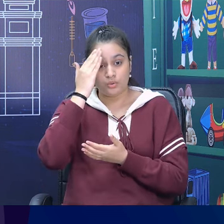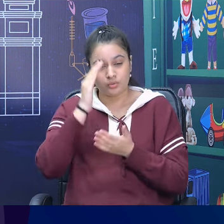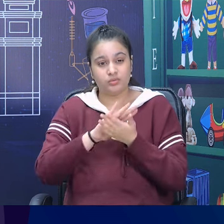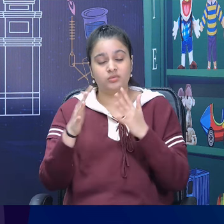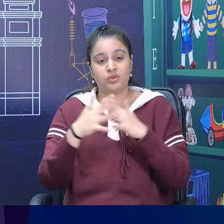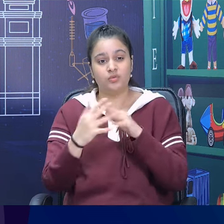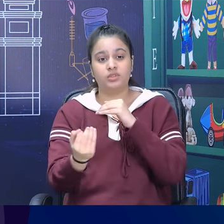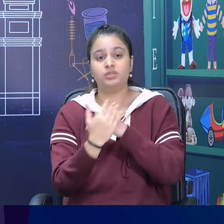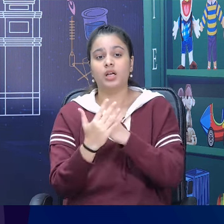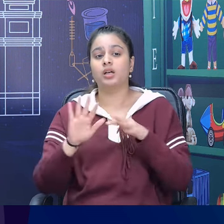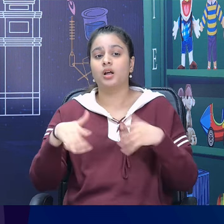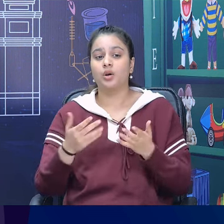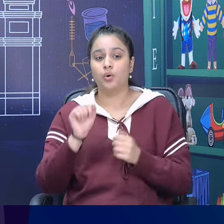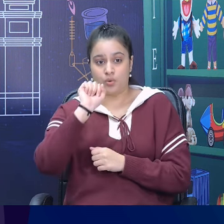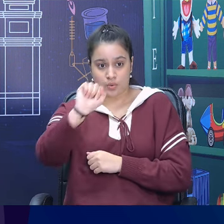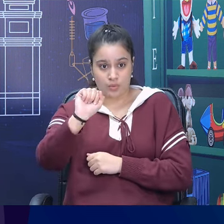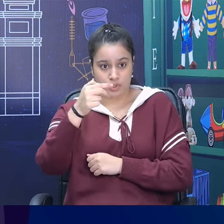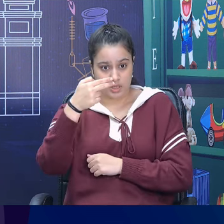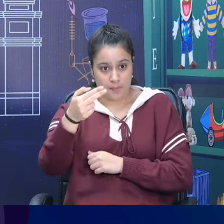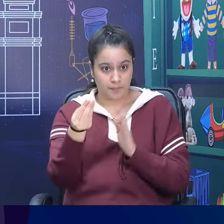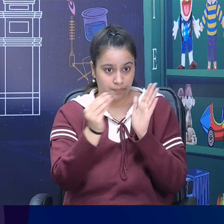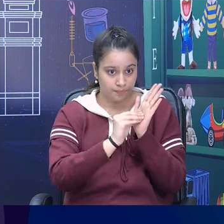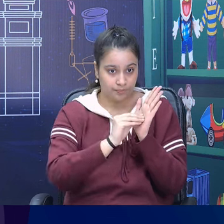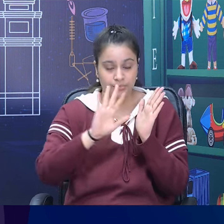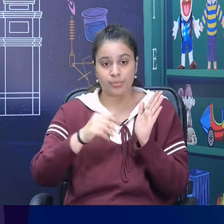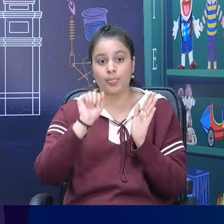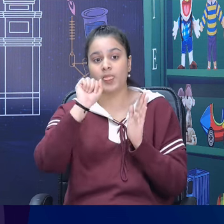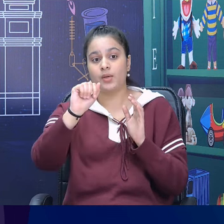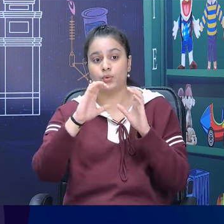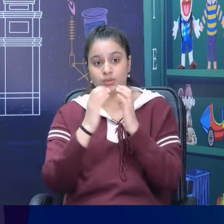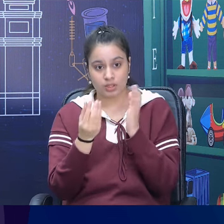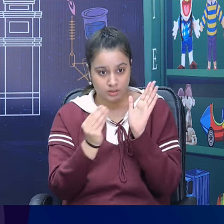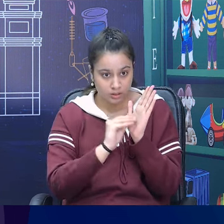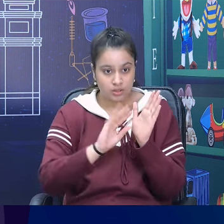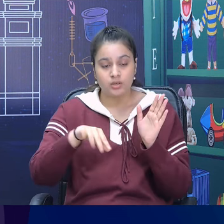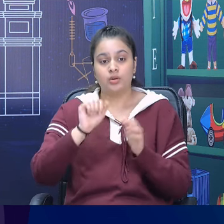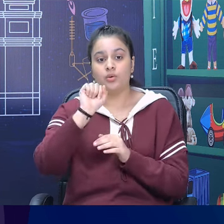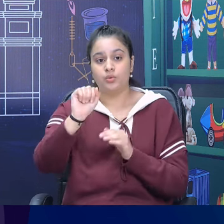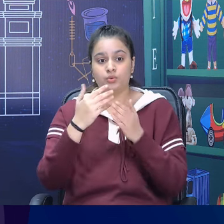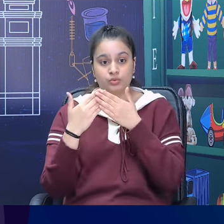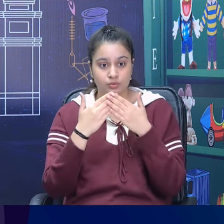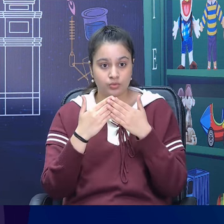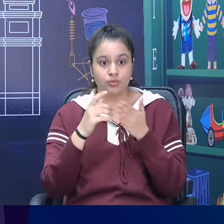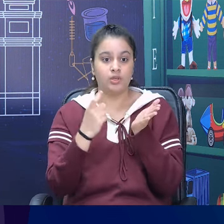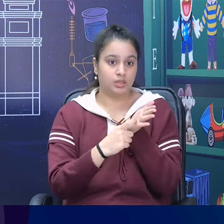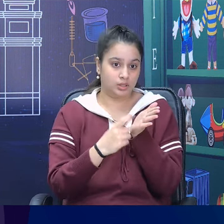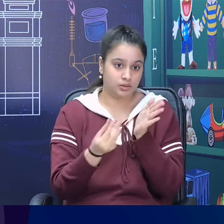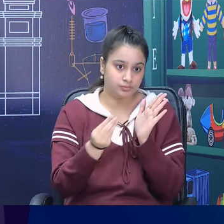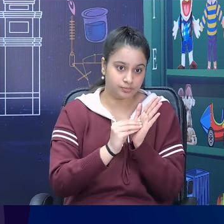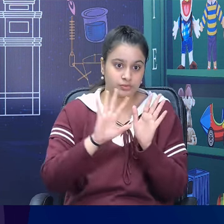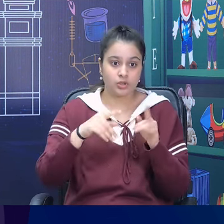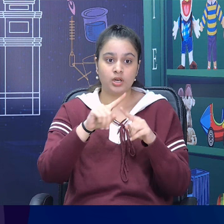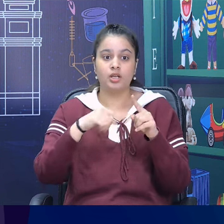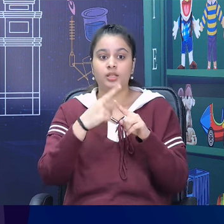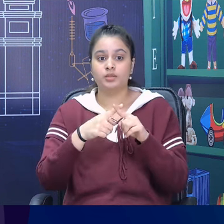है इसके लिए आपको सबसे पहले अपना नाम देना है नेक्स्ट आपको क्लास अपनी देनी है स्कूल नेम और एड्रेस देना है एक्सपर्ट और